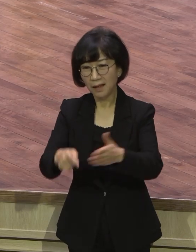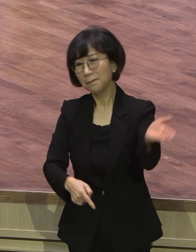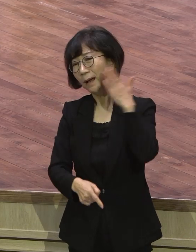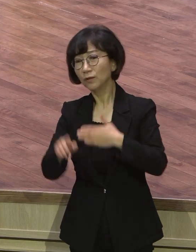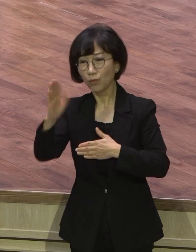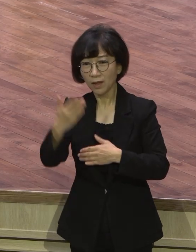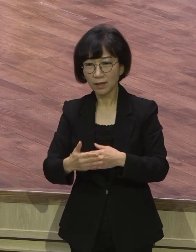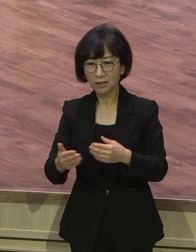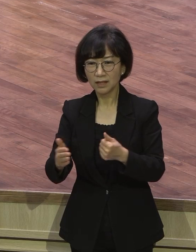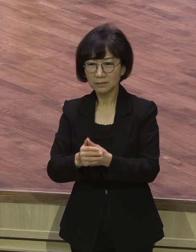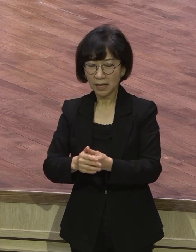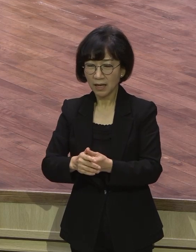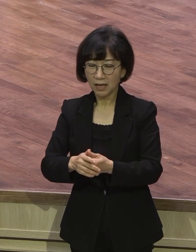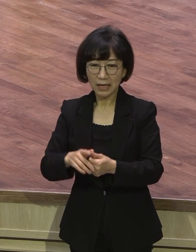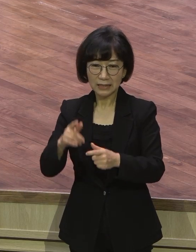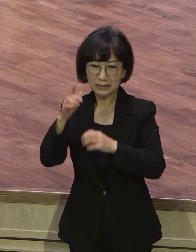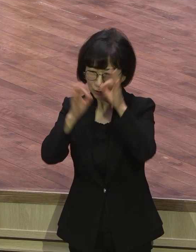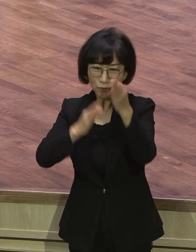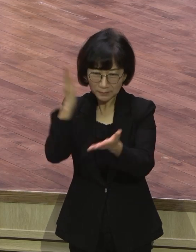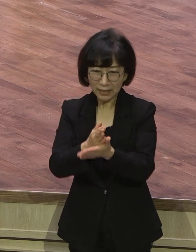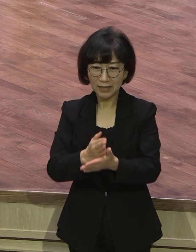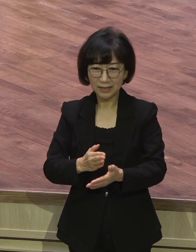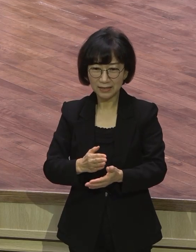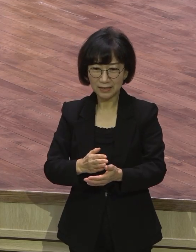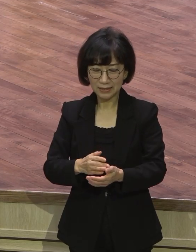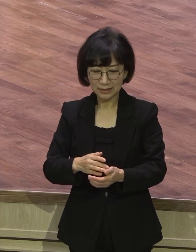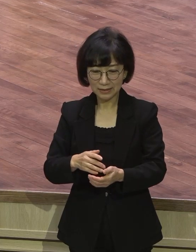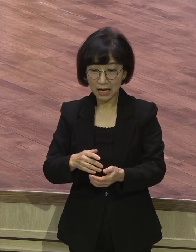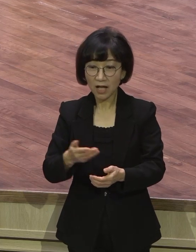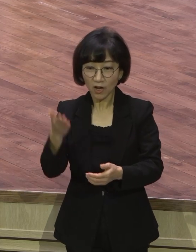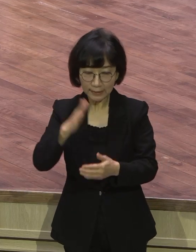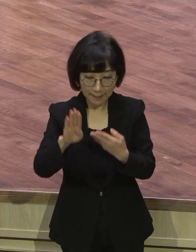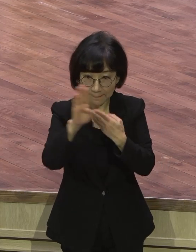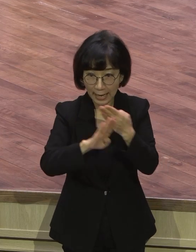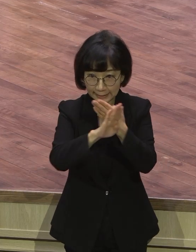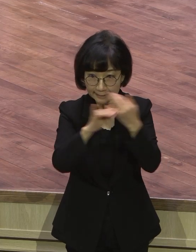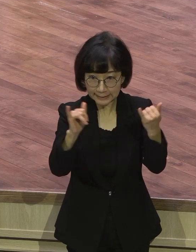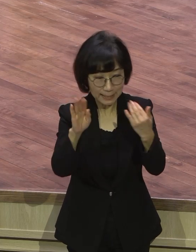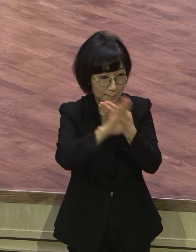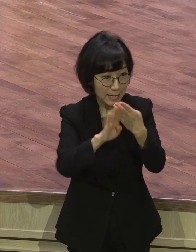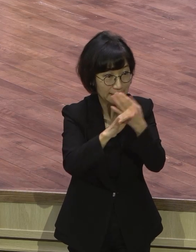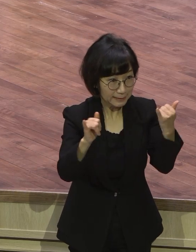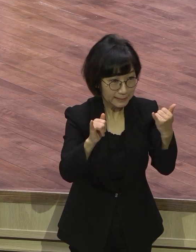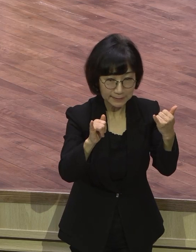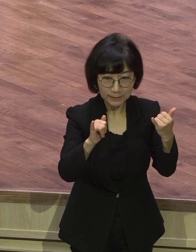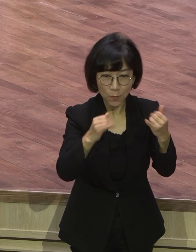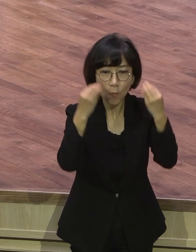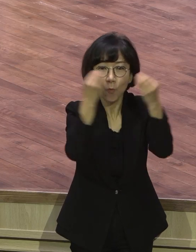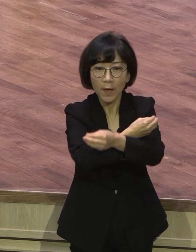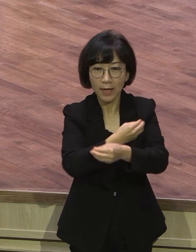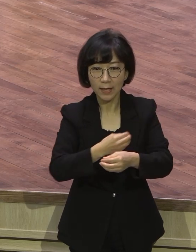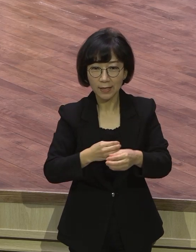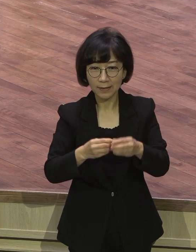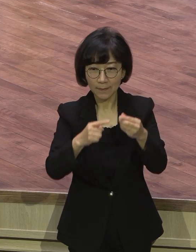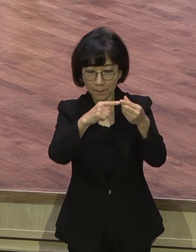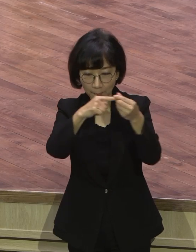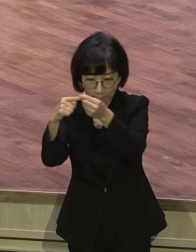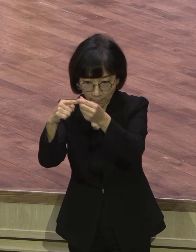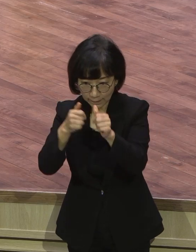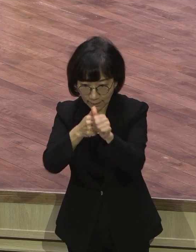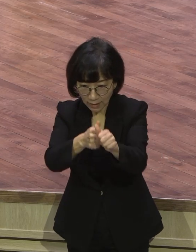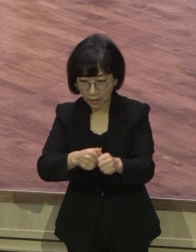마라. 그런데 이 바리새인들은요. 이것을 왜고해가 하나님이 복수해도 괜찮다라고 했기